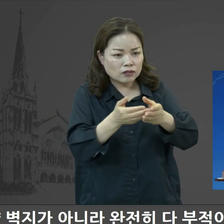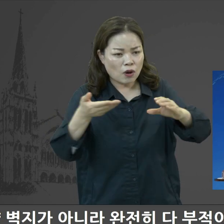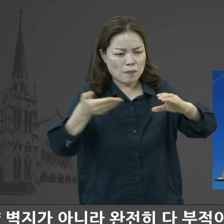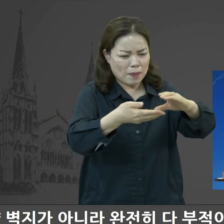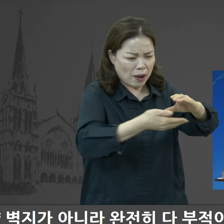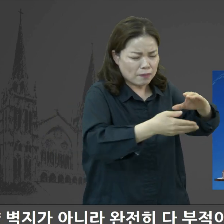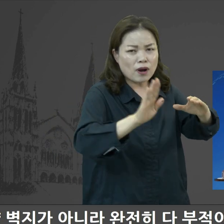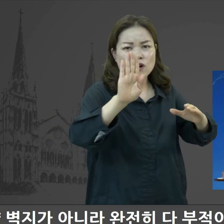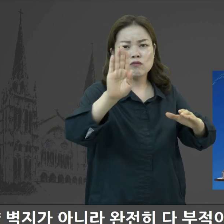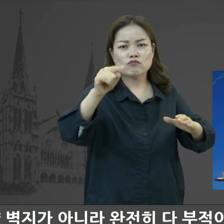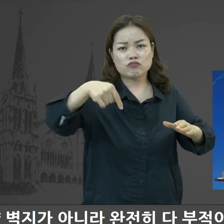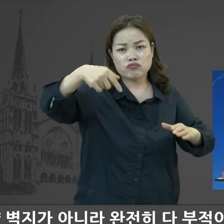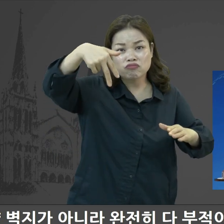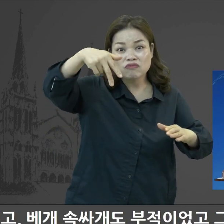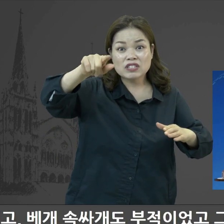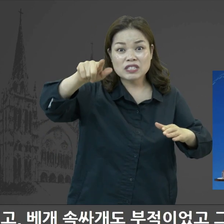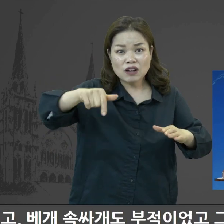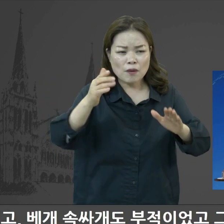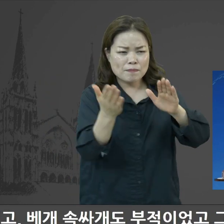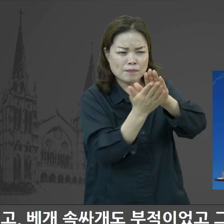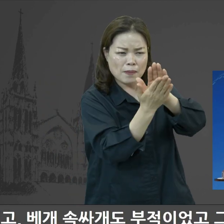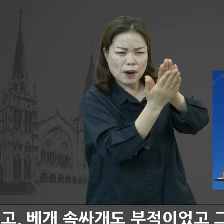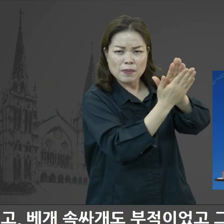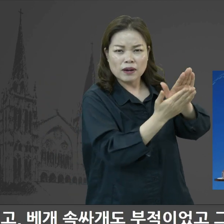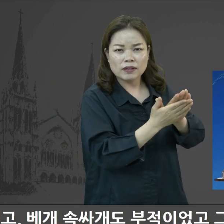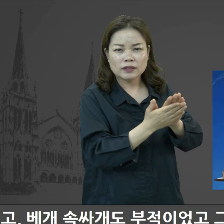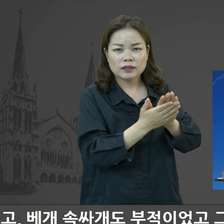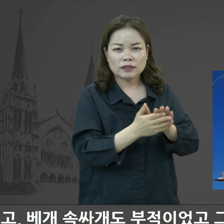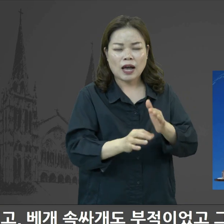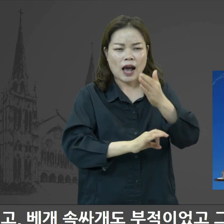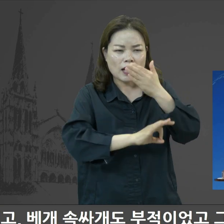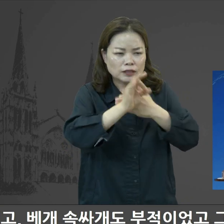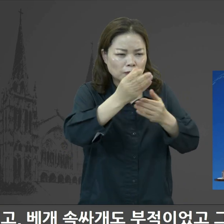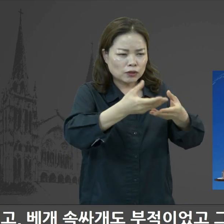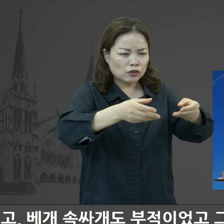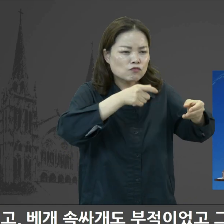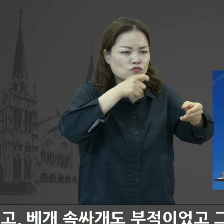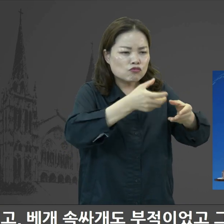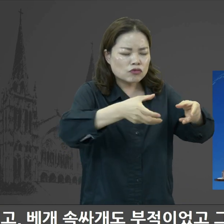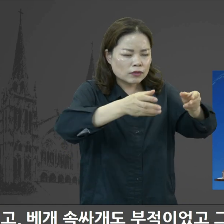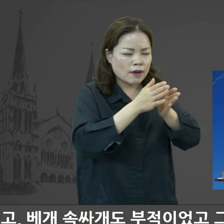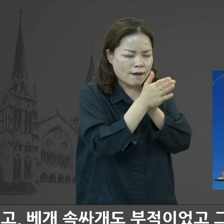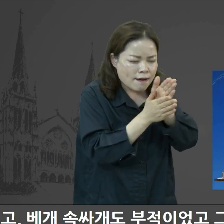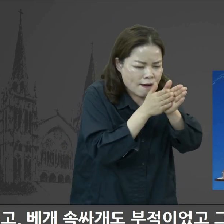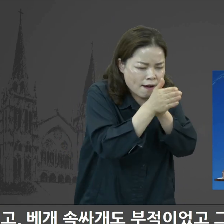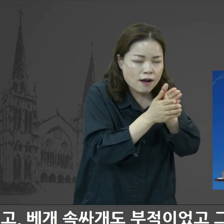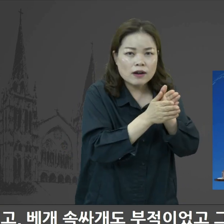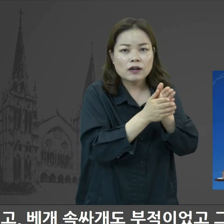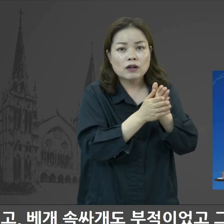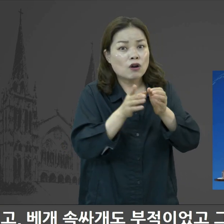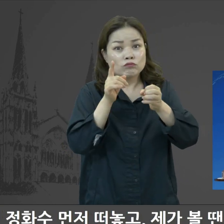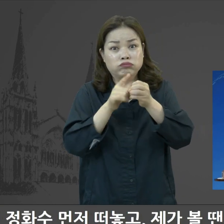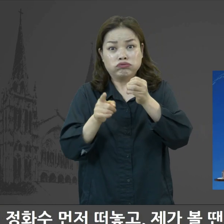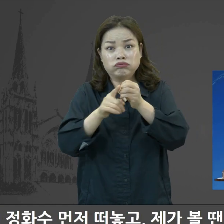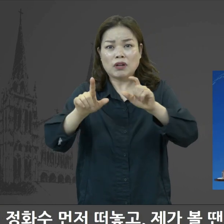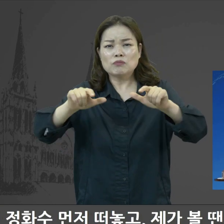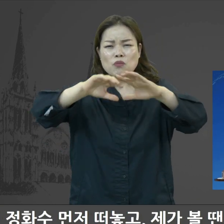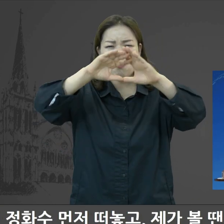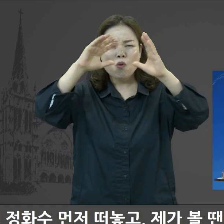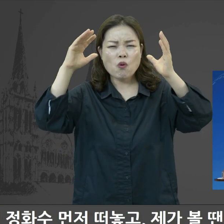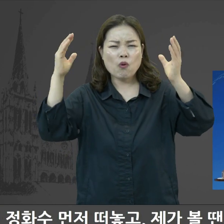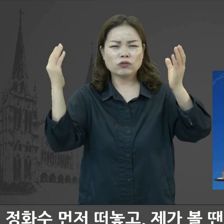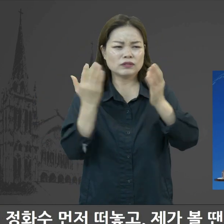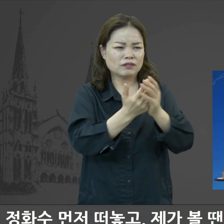그런 집안이었어요. 아침에 눈 뜨면 정화수 분저 떠놓고, 제가 볼 땐 불교도 아니고 그냥 모든 우상과